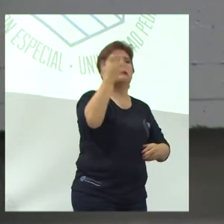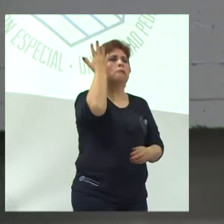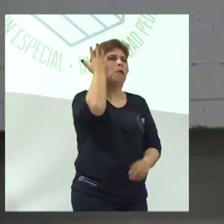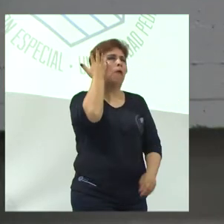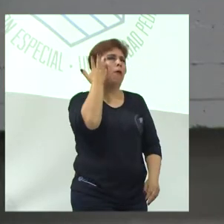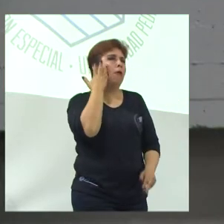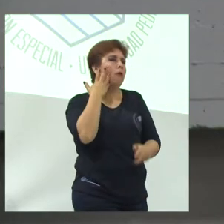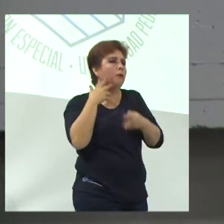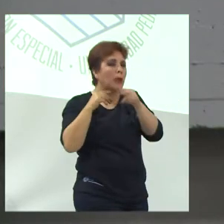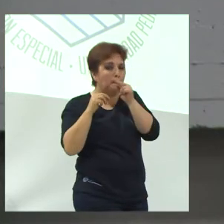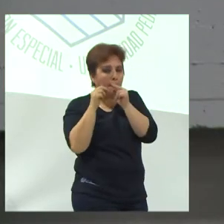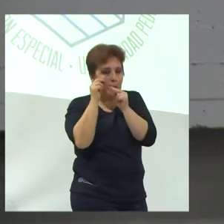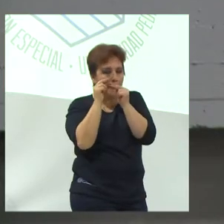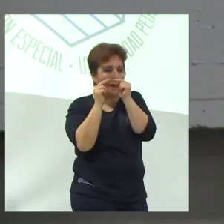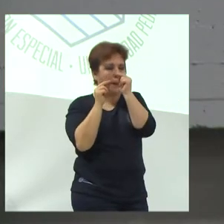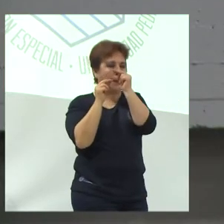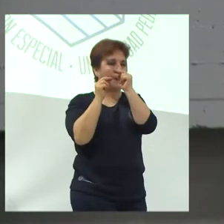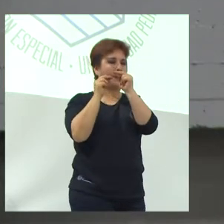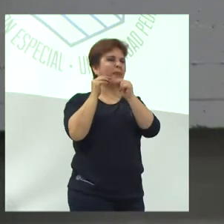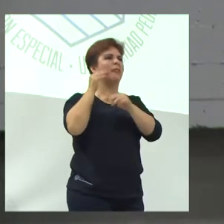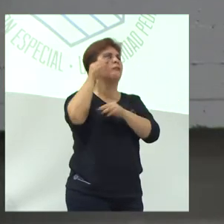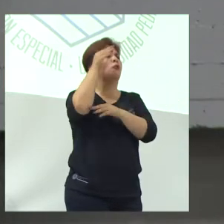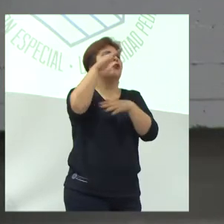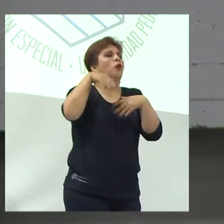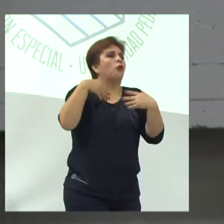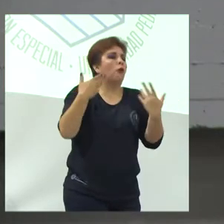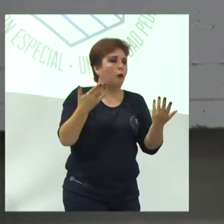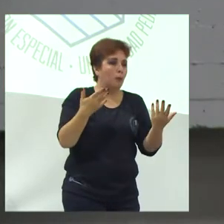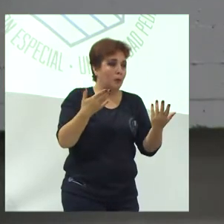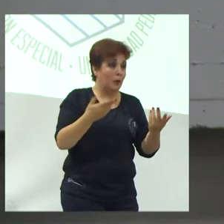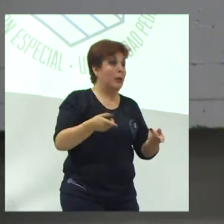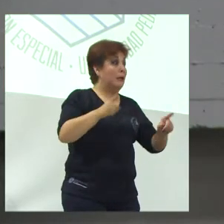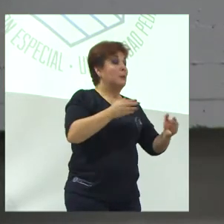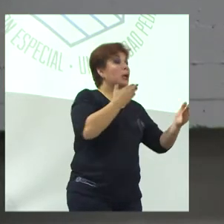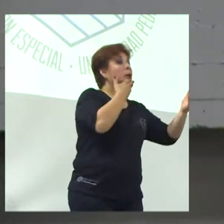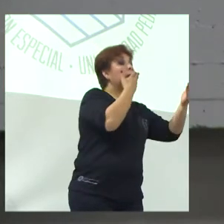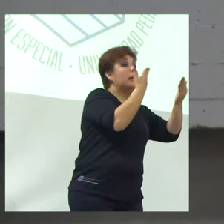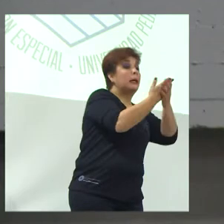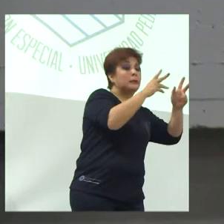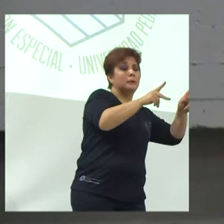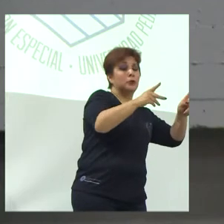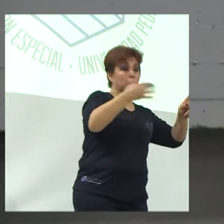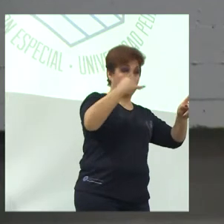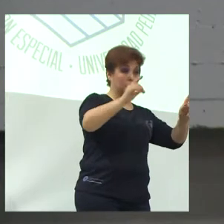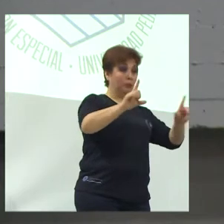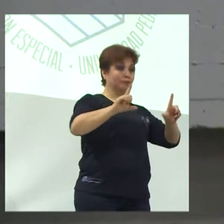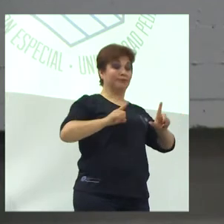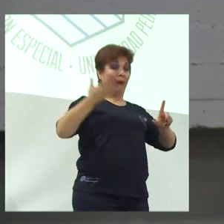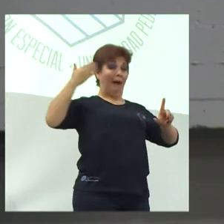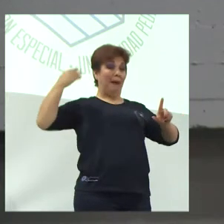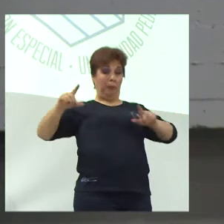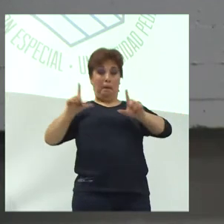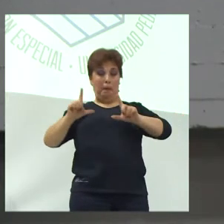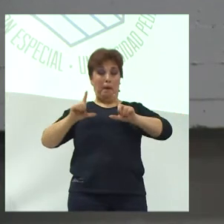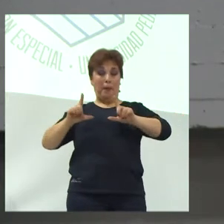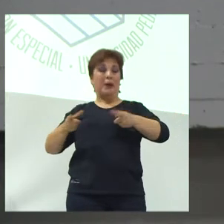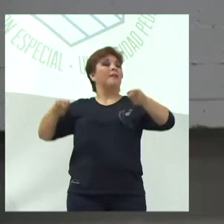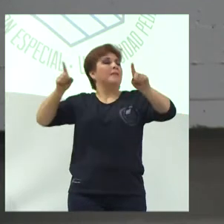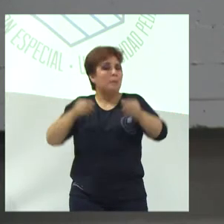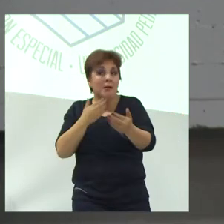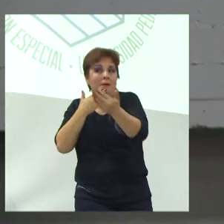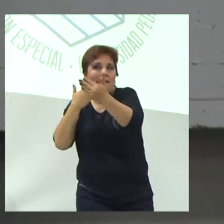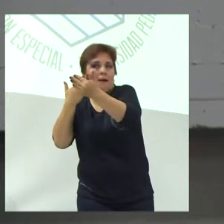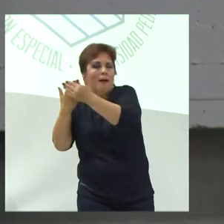a los egresados que constituyen la cara externa de nuestro programa que sigue siendo sin